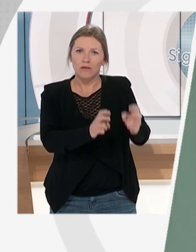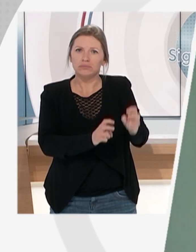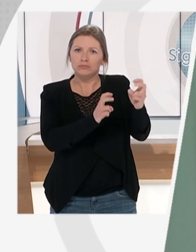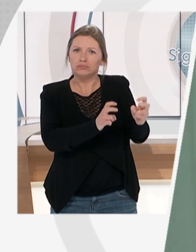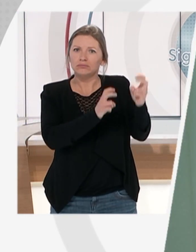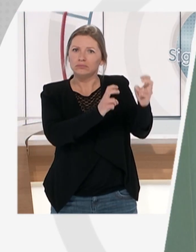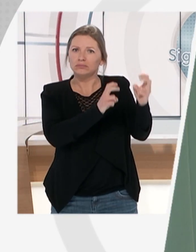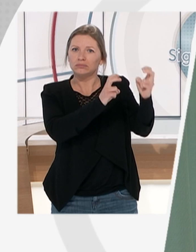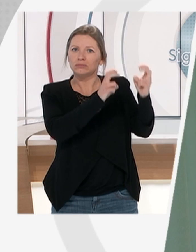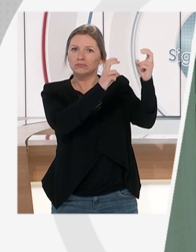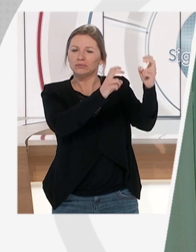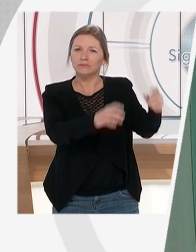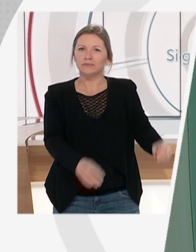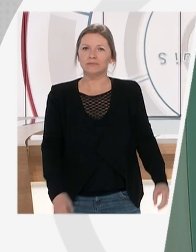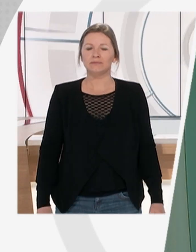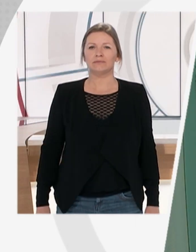en 2016.